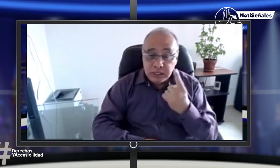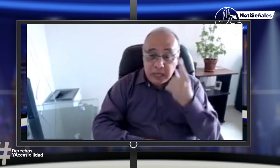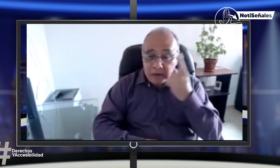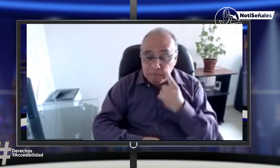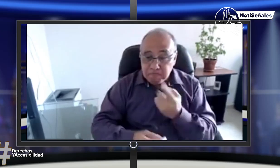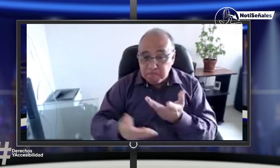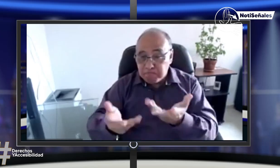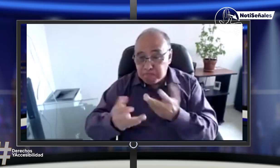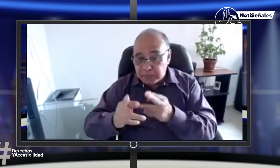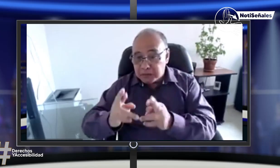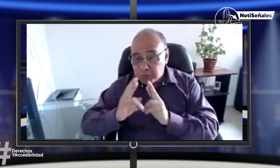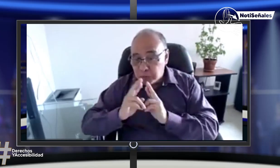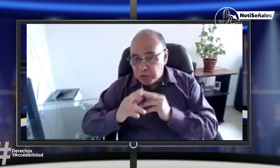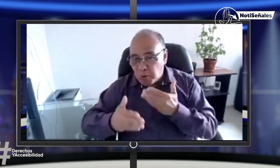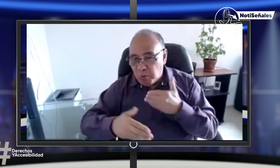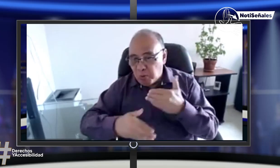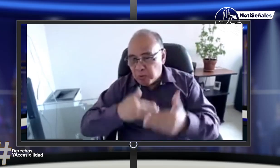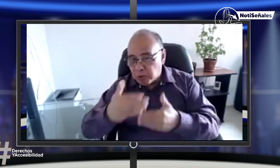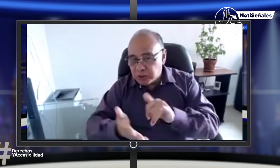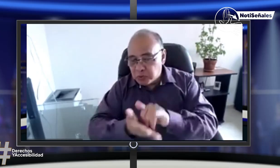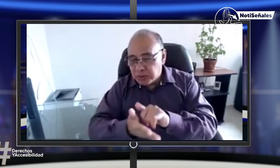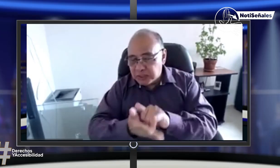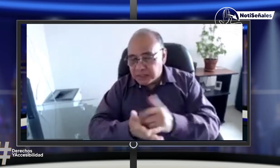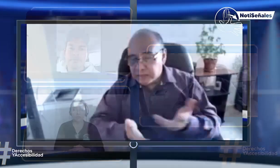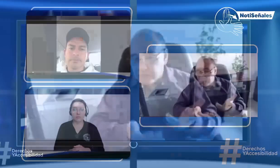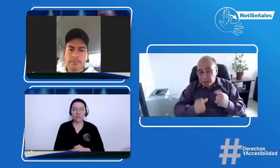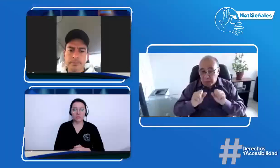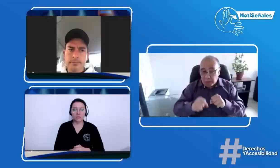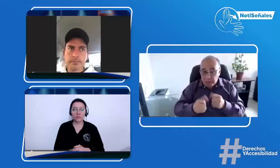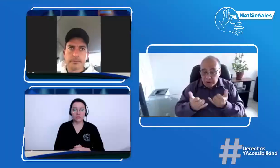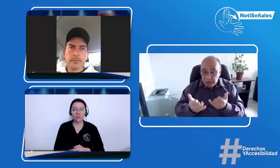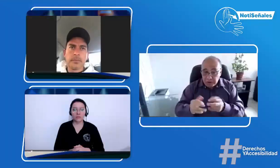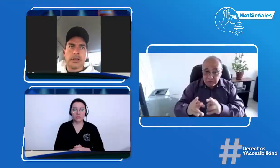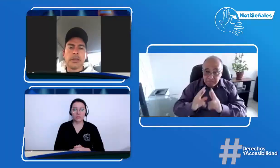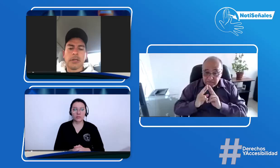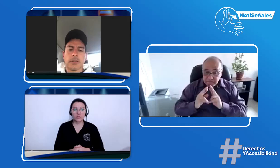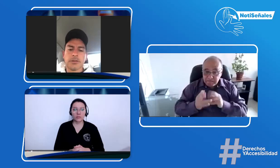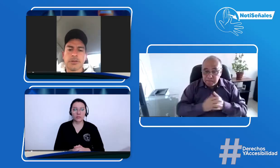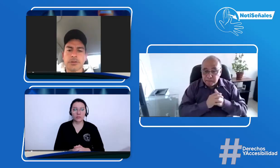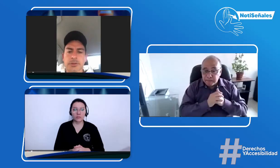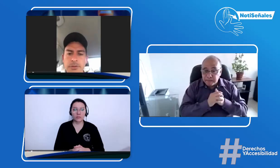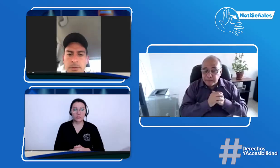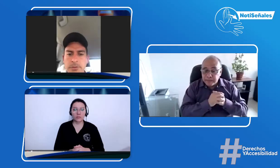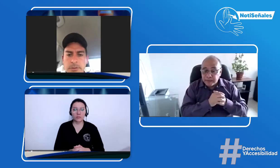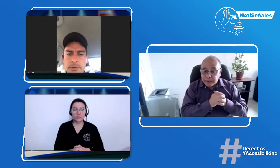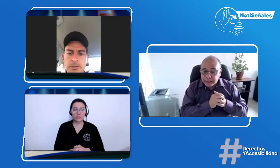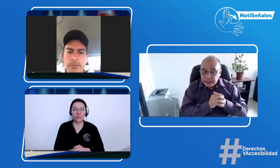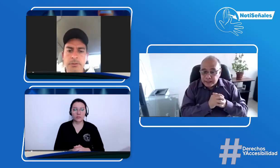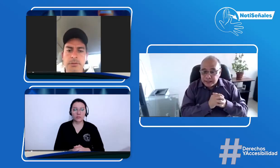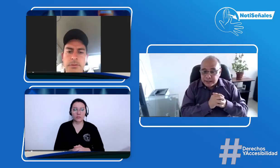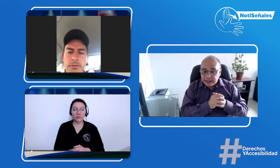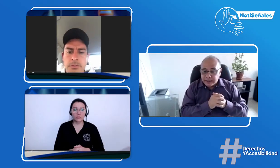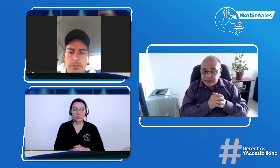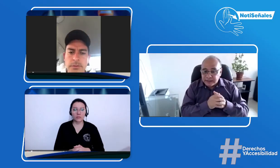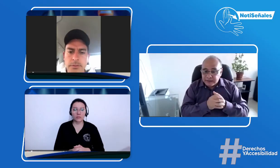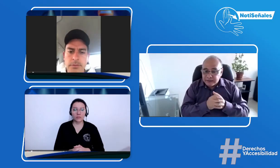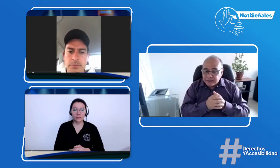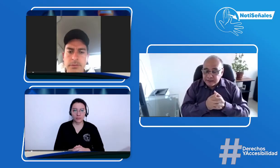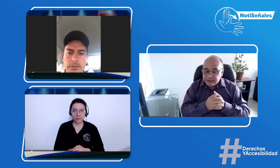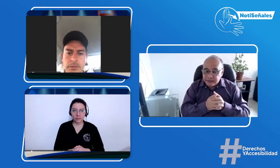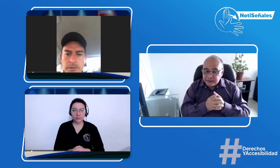la mesa. No sé si el doctor Daniel quisiera ayudarnos a responderla o de pronto Lucía. Tal vez doctor Daniel,